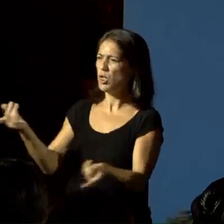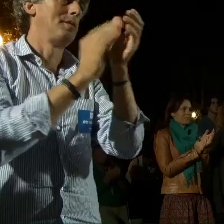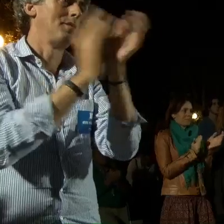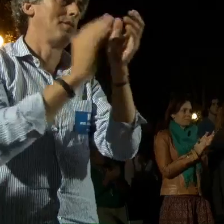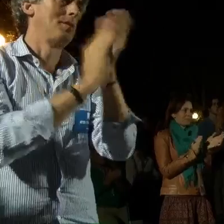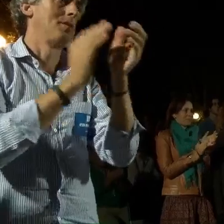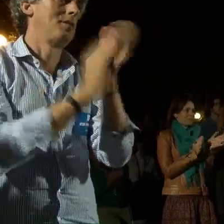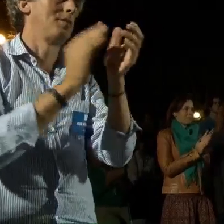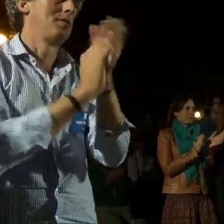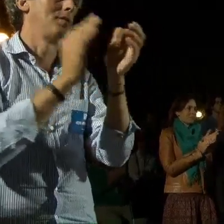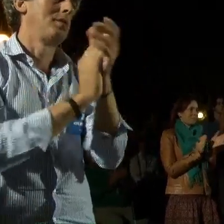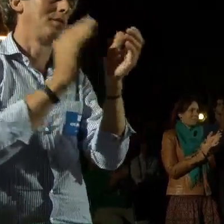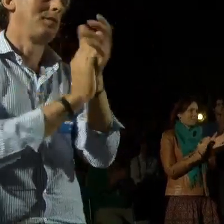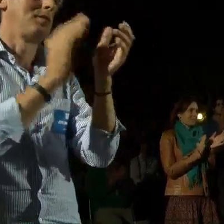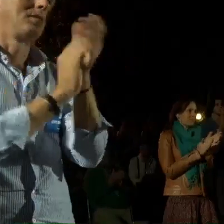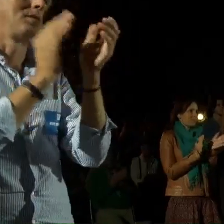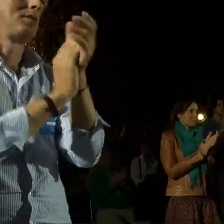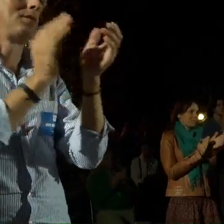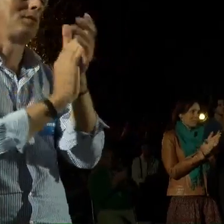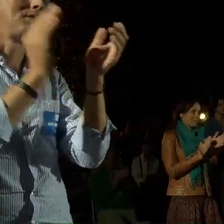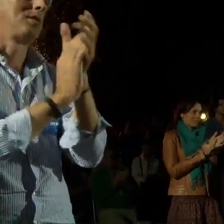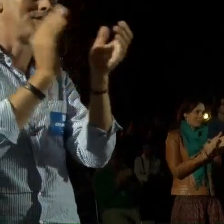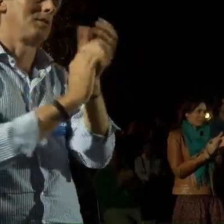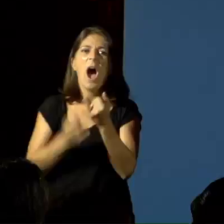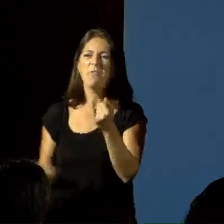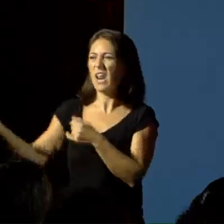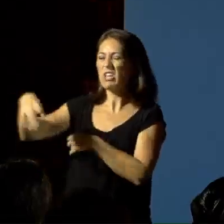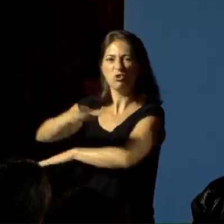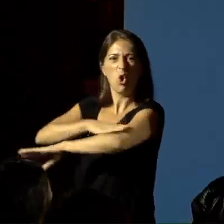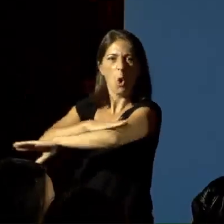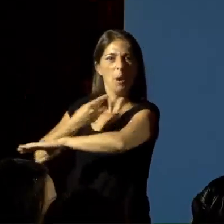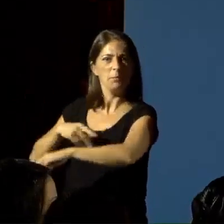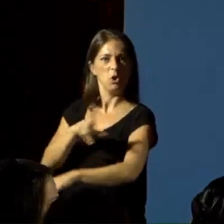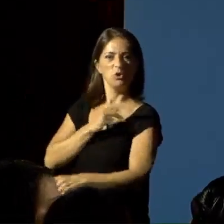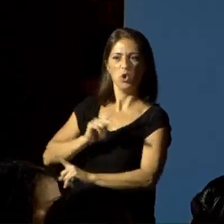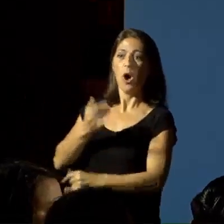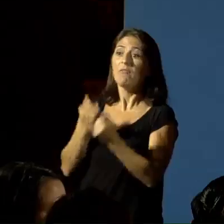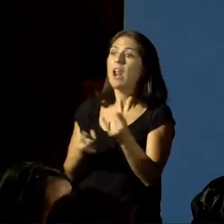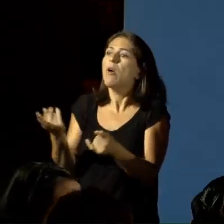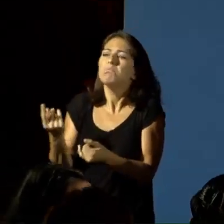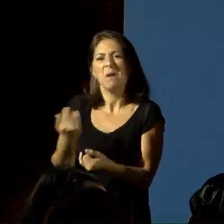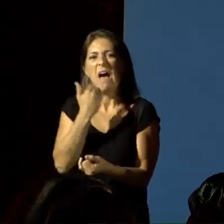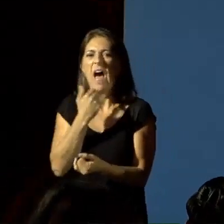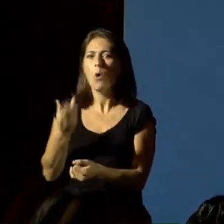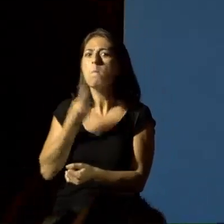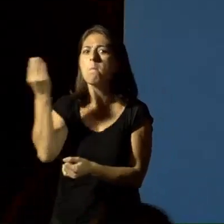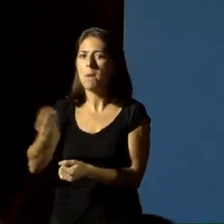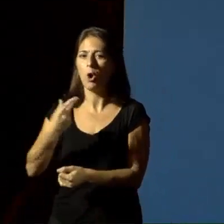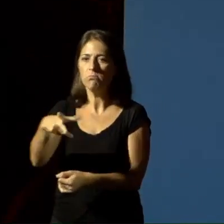nos merecemos este país. Este país non se merece estos gobernantes, merecémonos algo mellor.